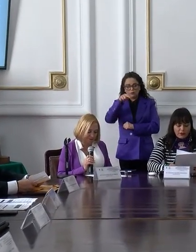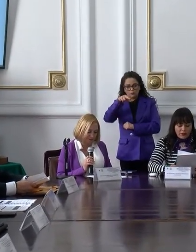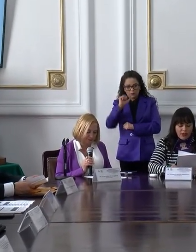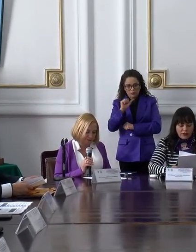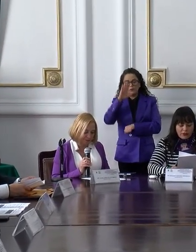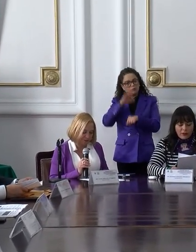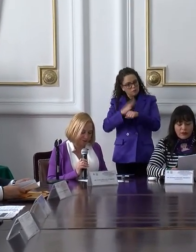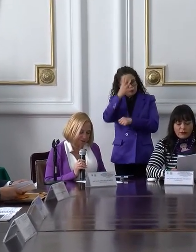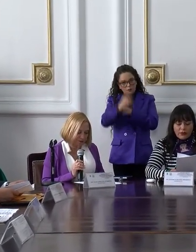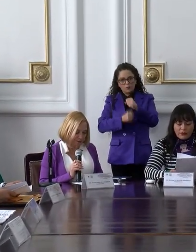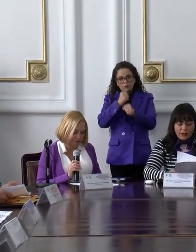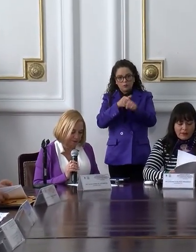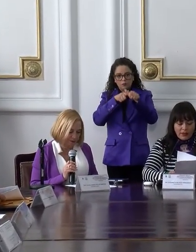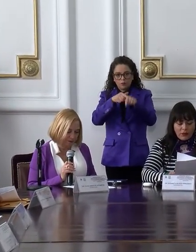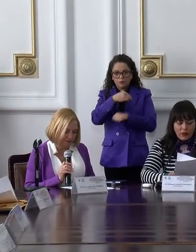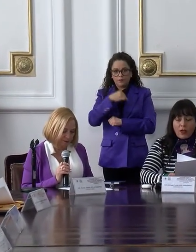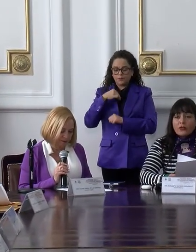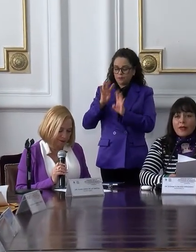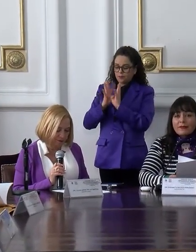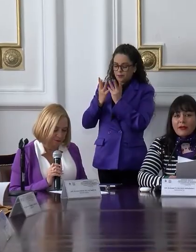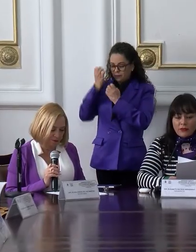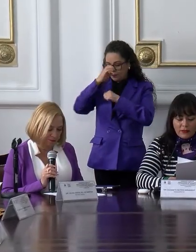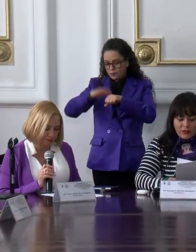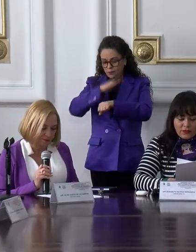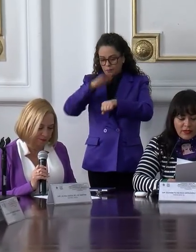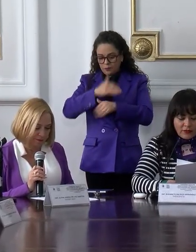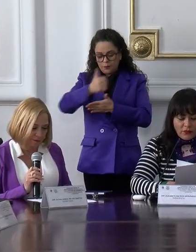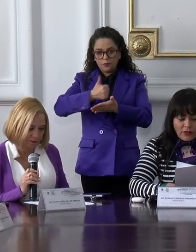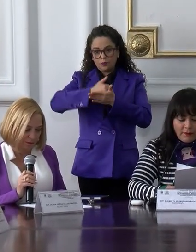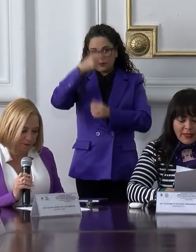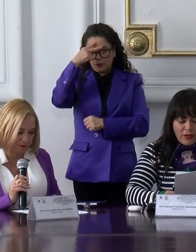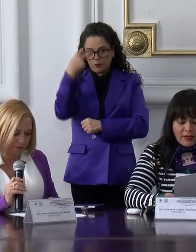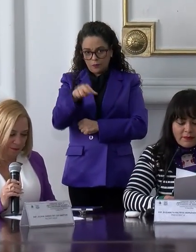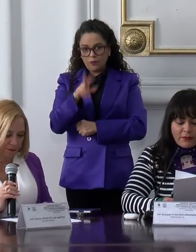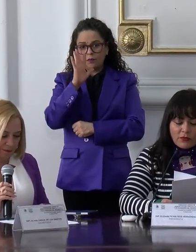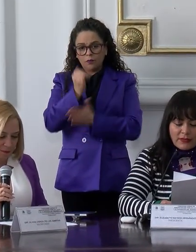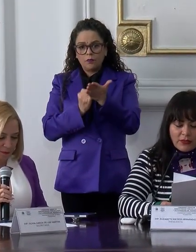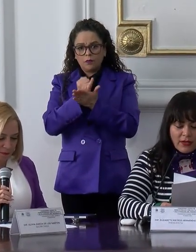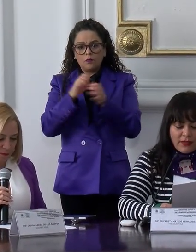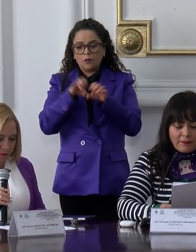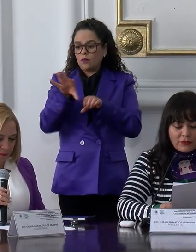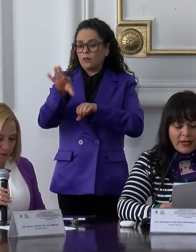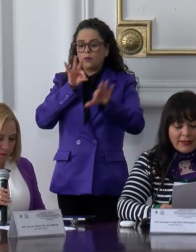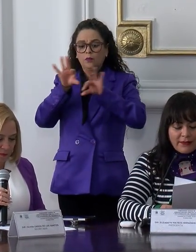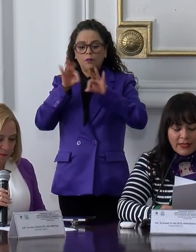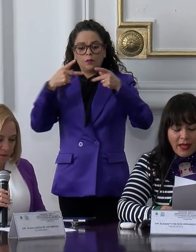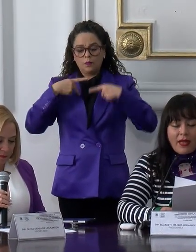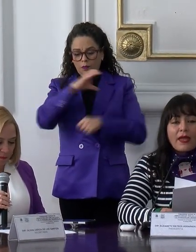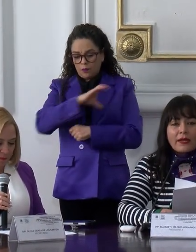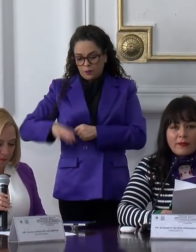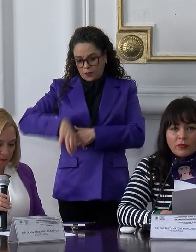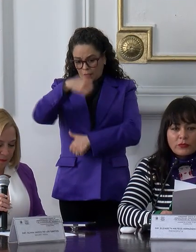periodo adicional el Consejo de Evaluación de la Ciudad de México, toda vez que los criterios de selección fueron aplicados en el mismo sentido que de la persona